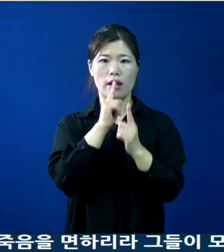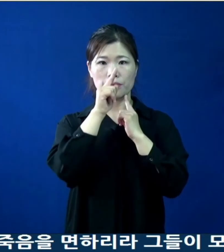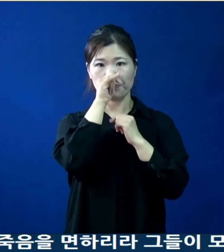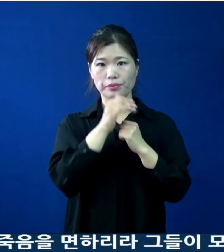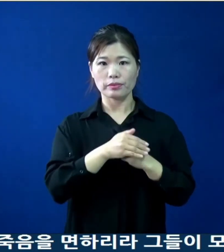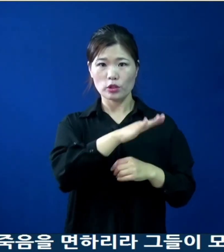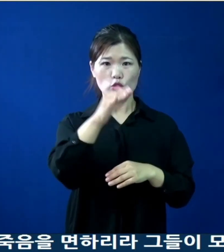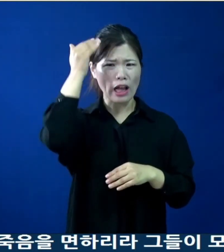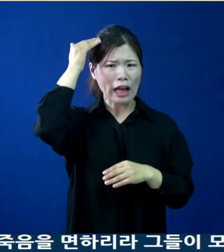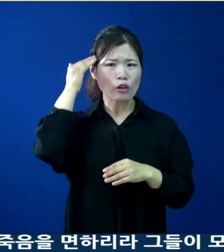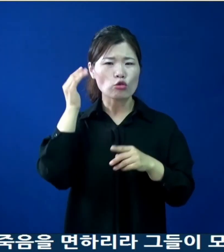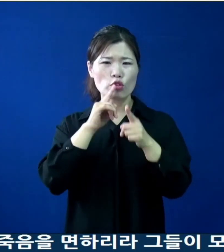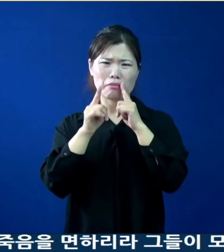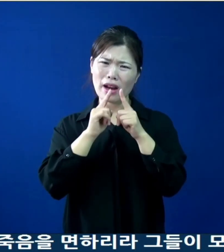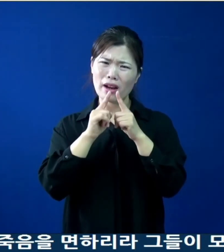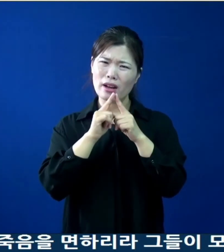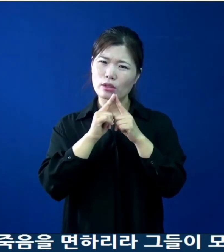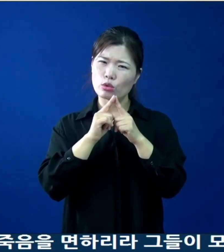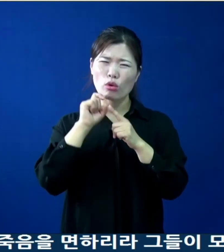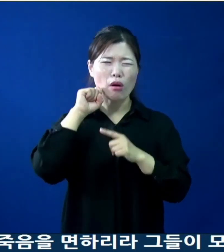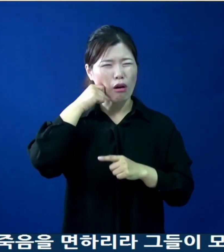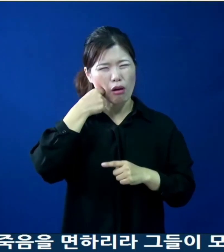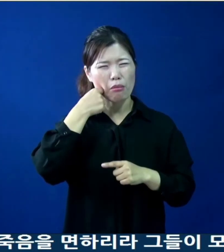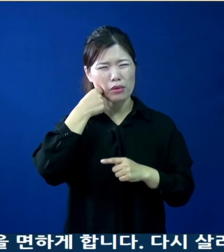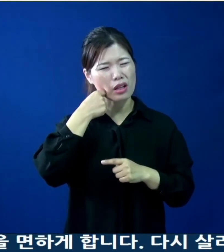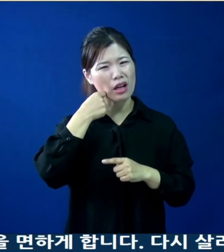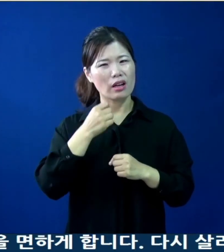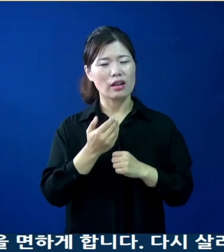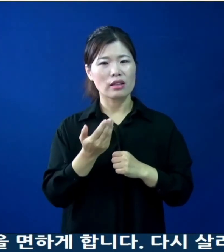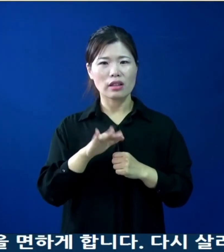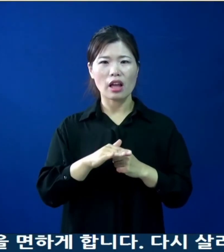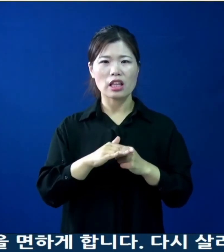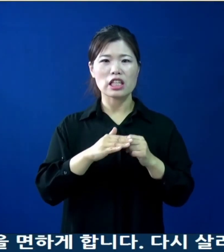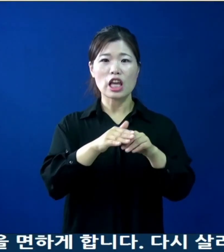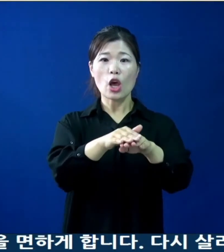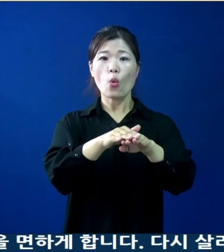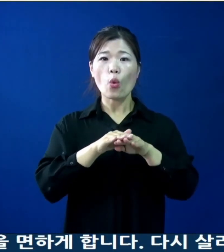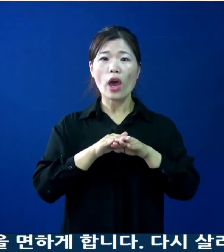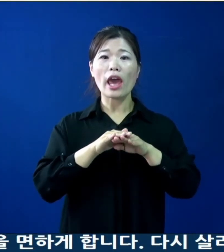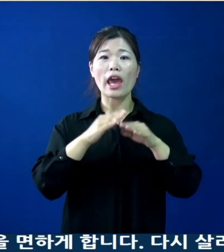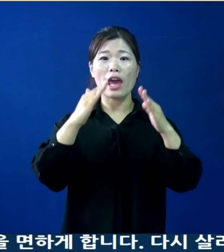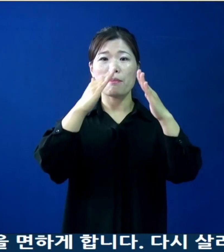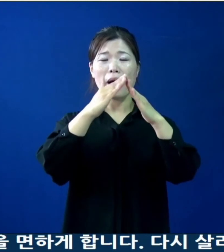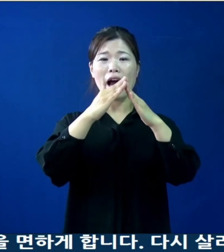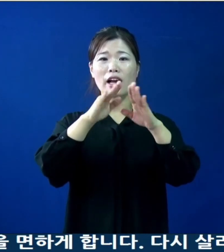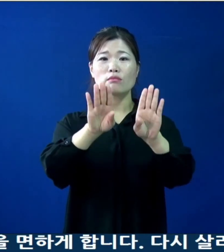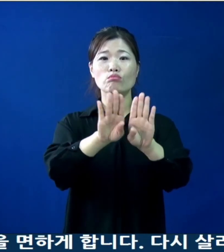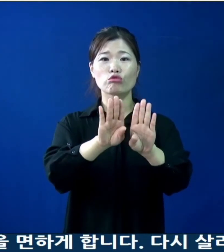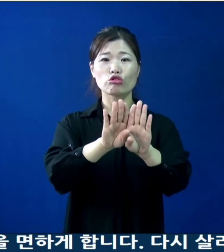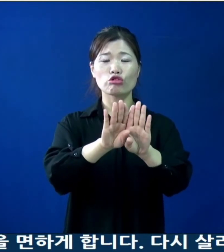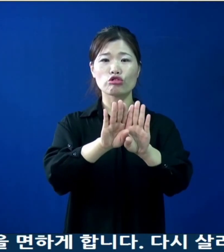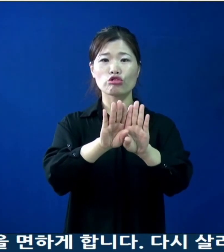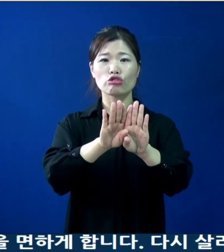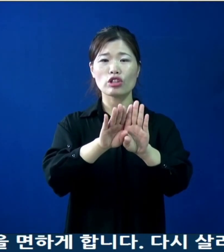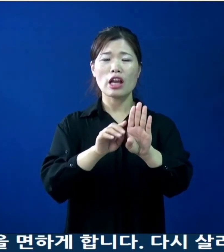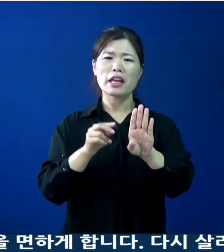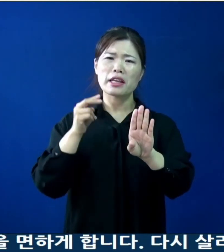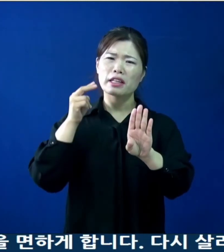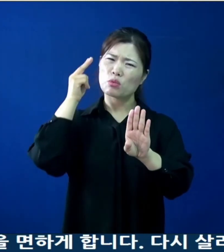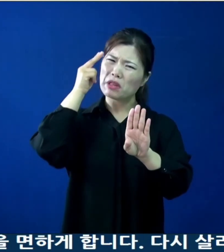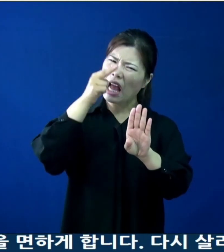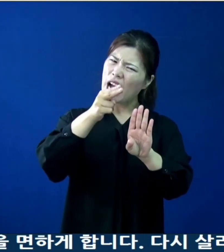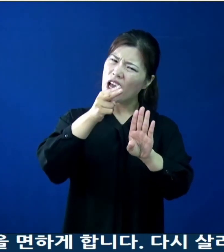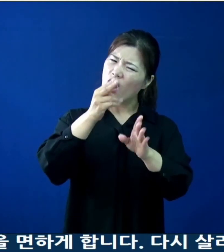우리말 번역은 조금 애매합니다. 우리말 번역을 보면 회막 문을 향하여 나가지 말라, 이런 느낌도